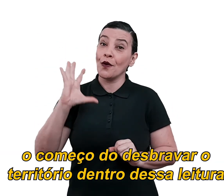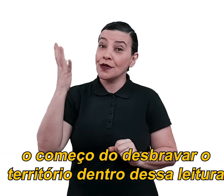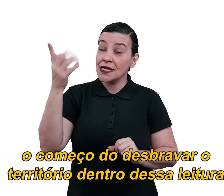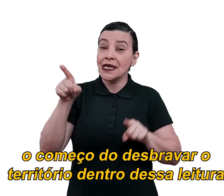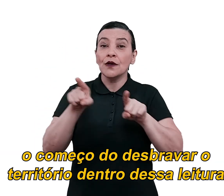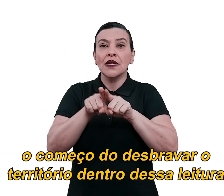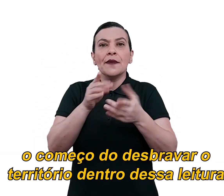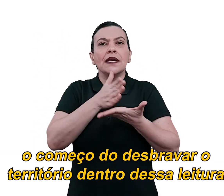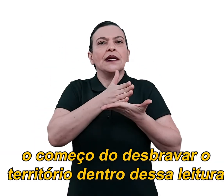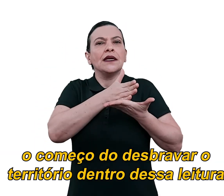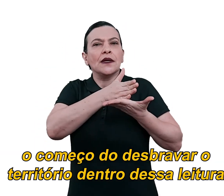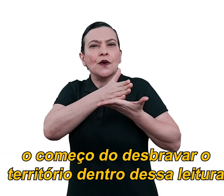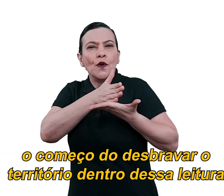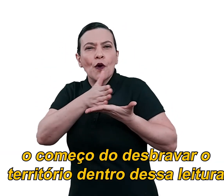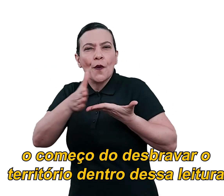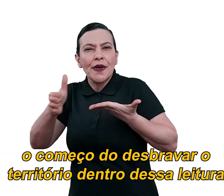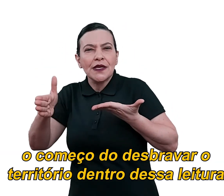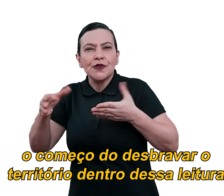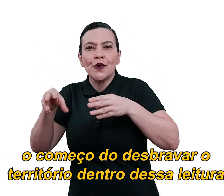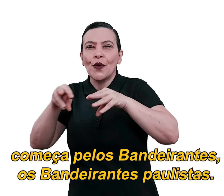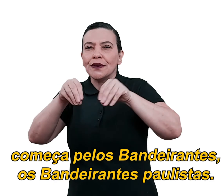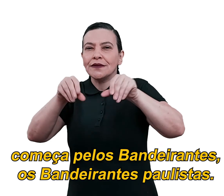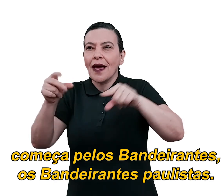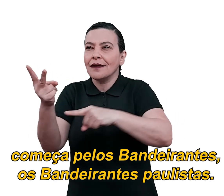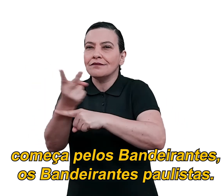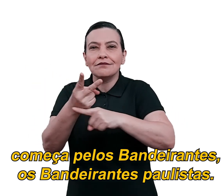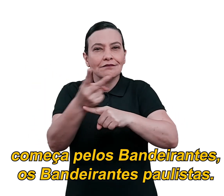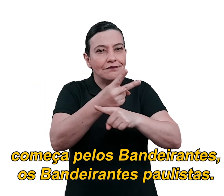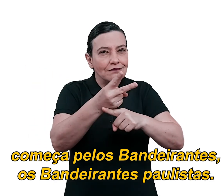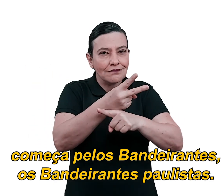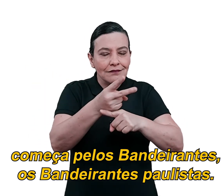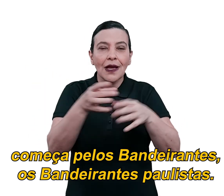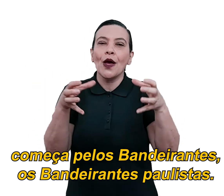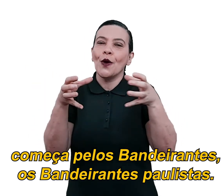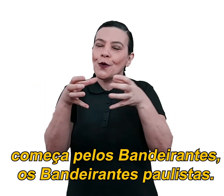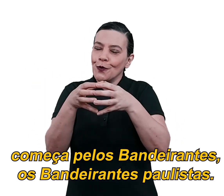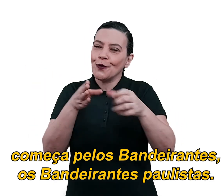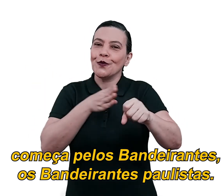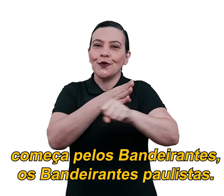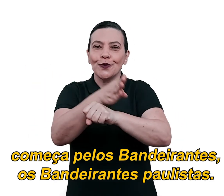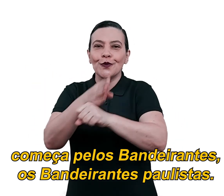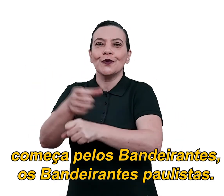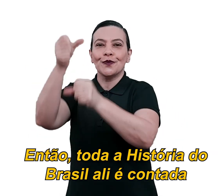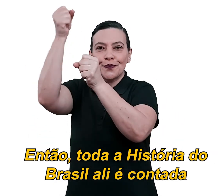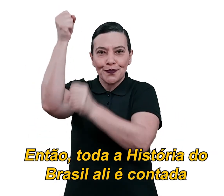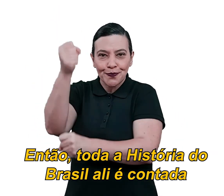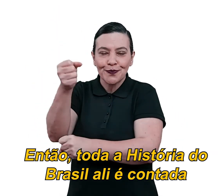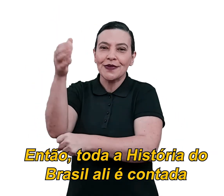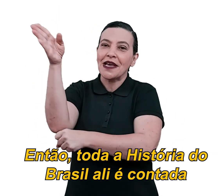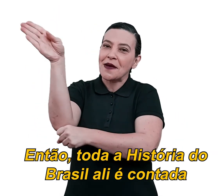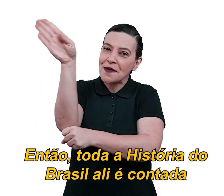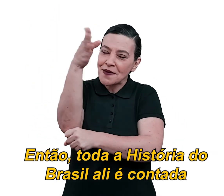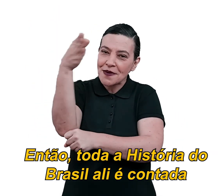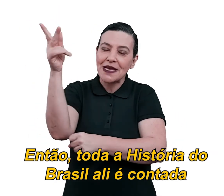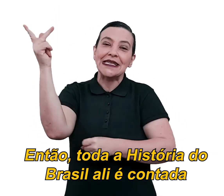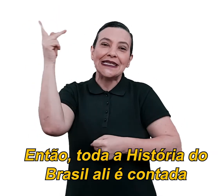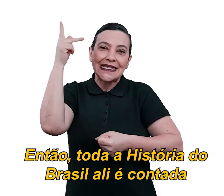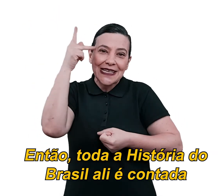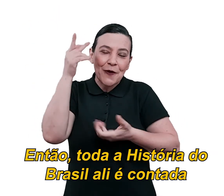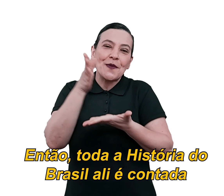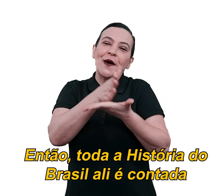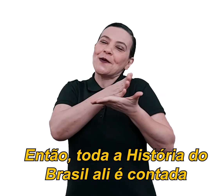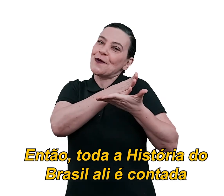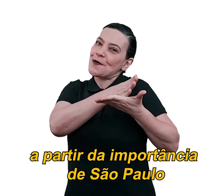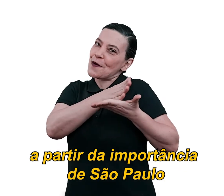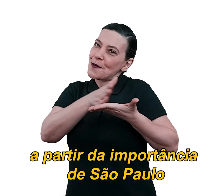do desbravar o território, dentro dessa leitura, começa pelos bandeirantes, os bandeirantes paulistas. Então, toda a história do Brasil